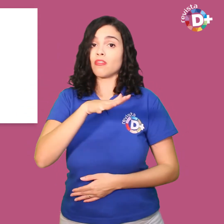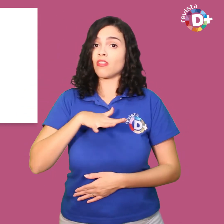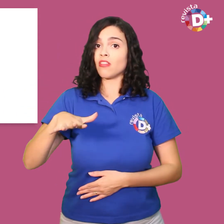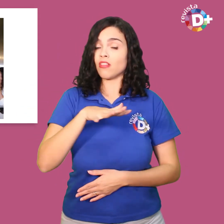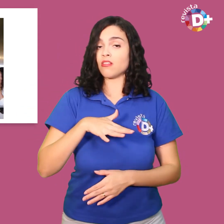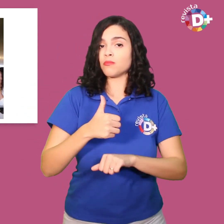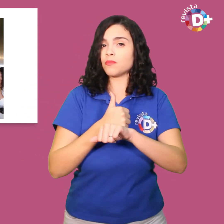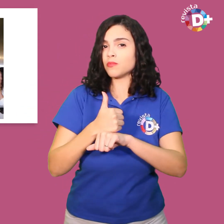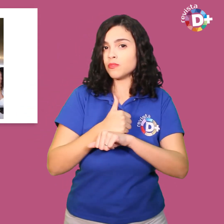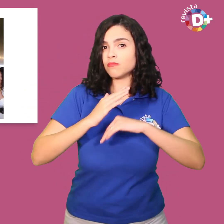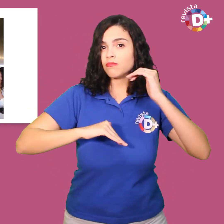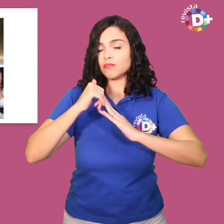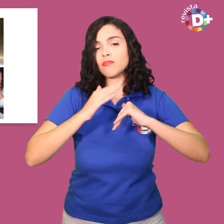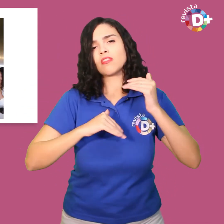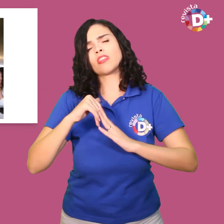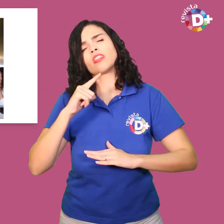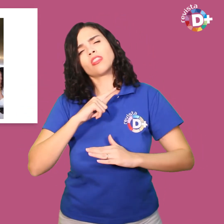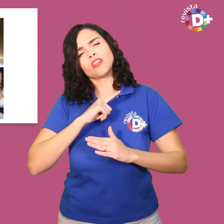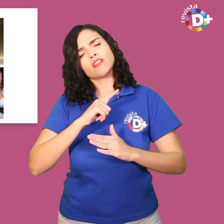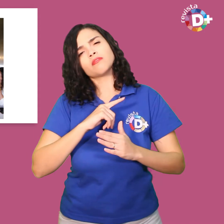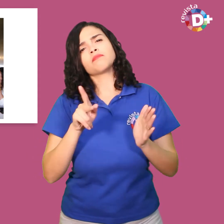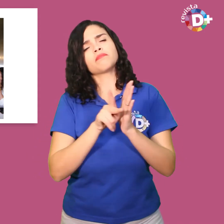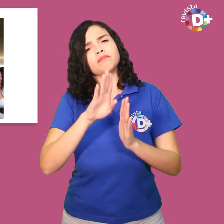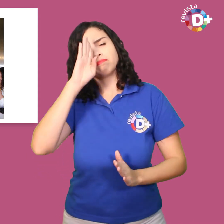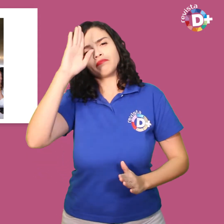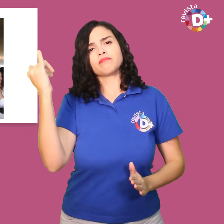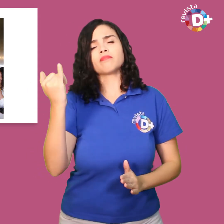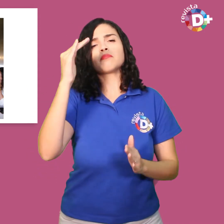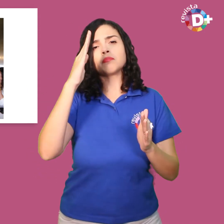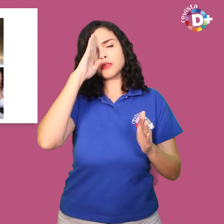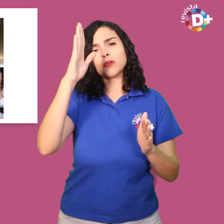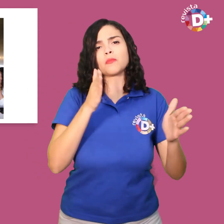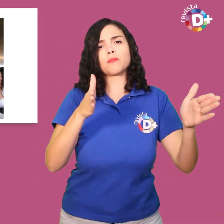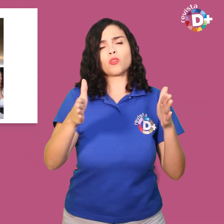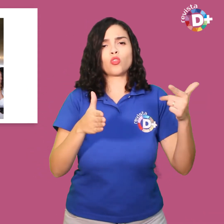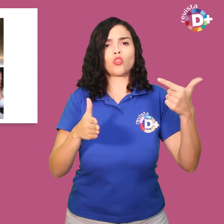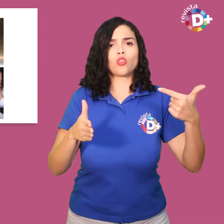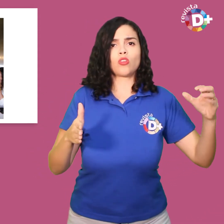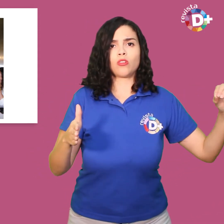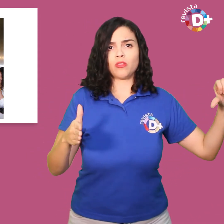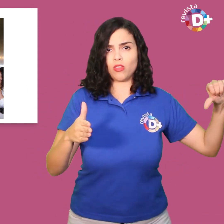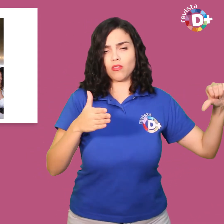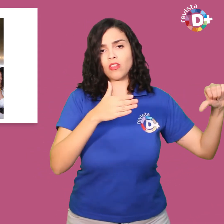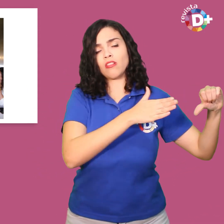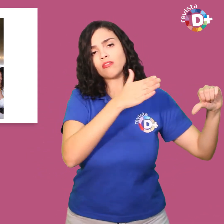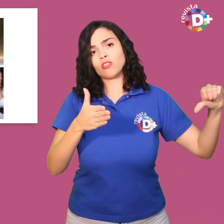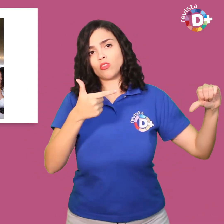profissional, inúmeras atividades com destaque para o período de 2009 a 2012, quando integrou a equipe de